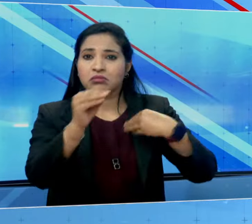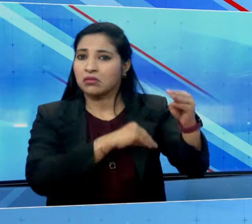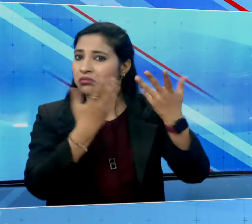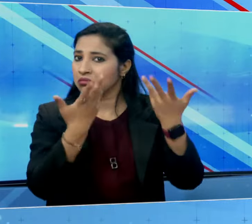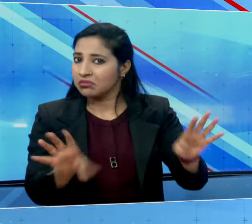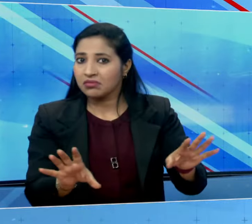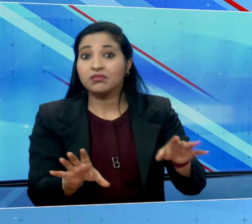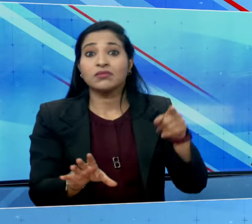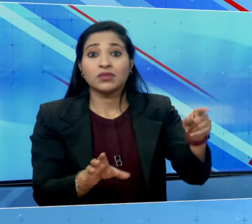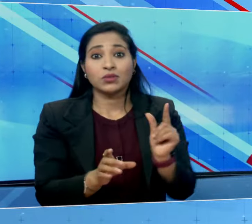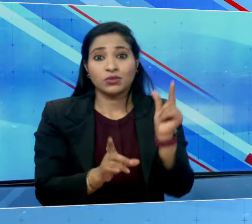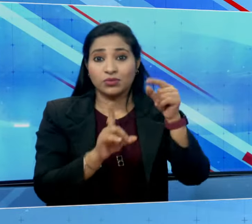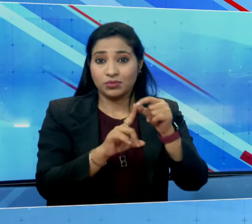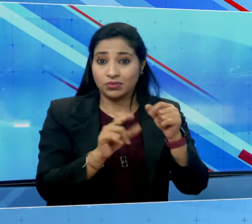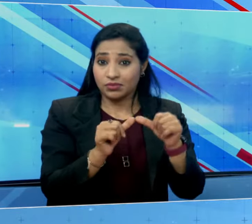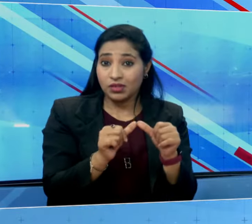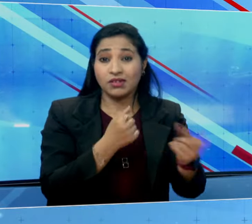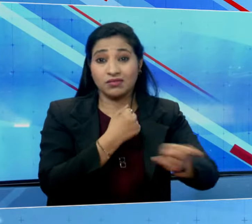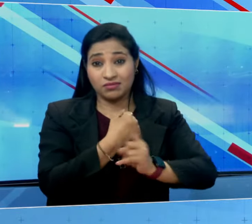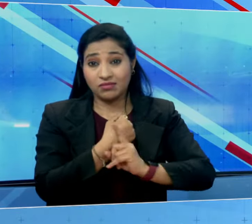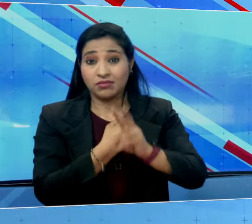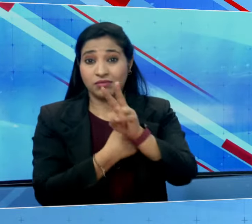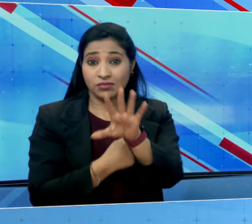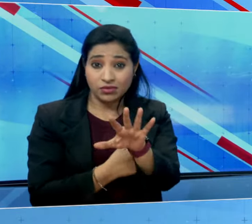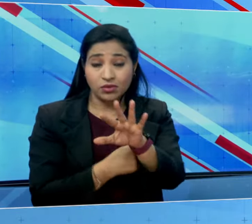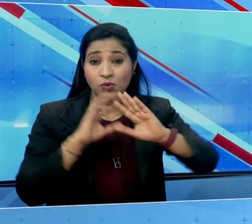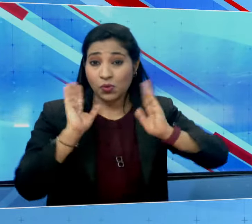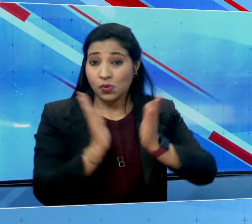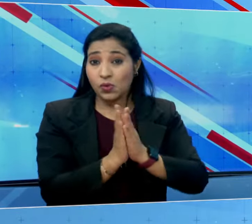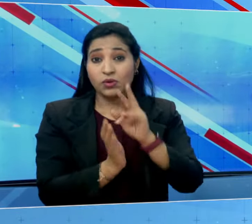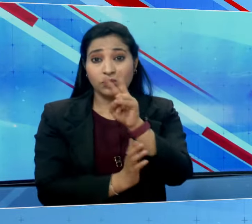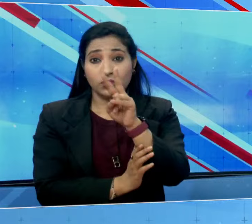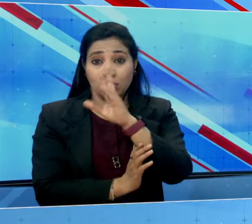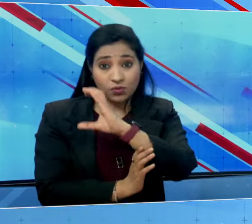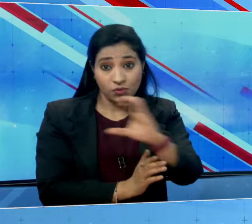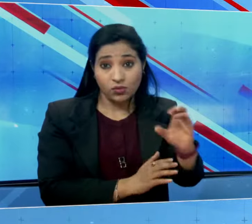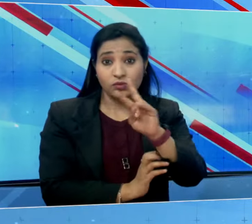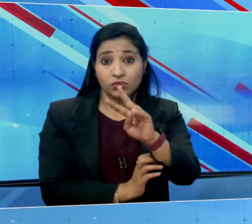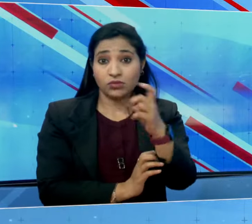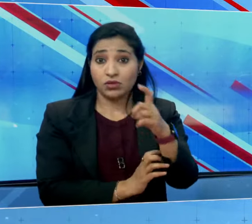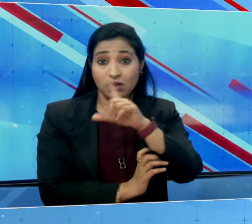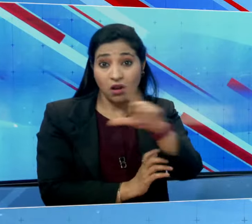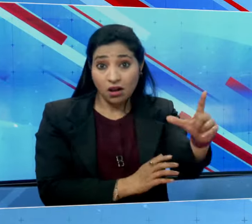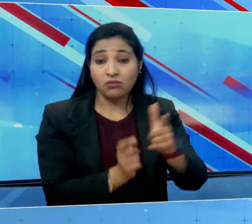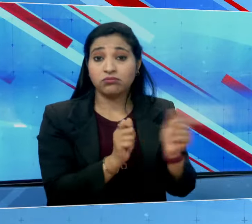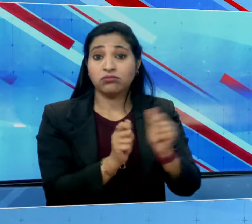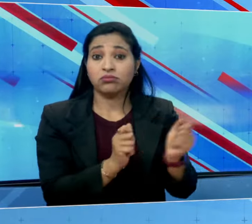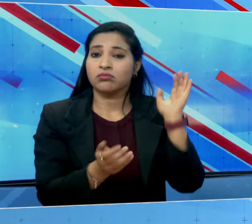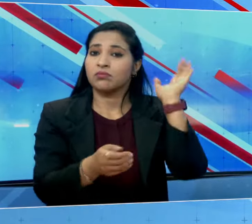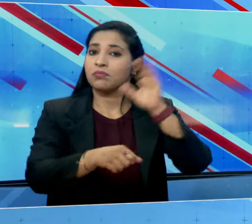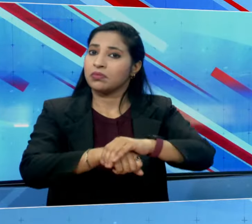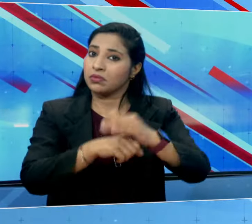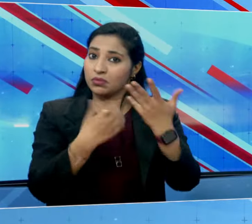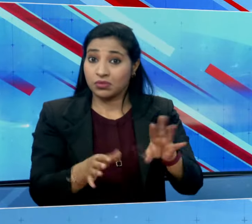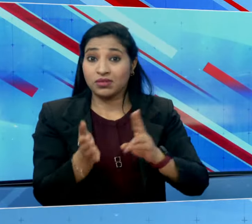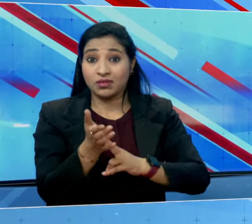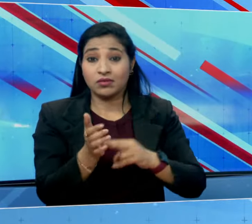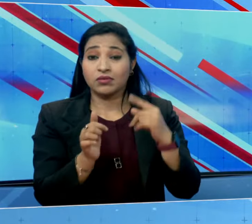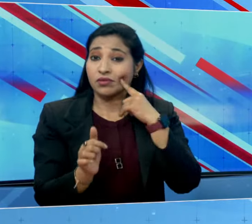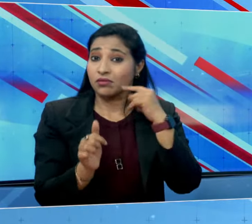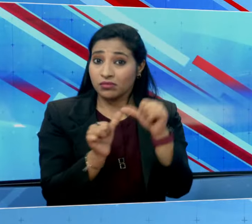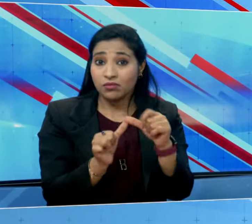ही यूएपीए की धारा 25 के तहत कुल 2 करोड़ 27 लाख रप नकद भी जप्त किए गए हैं मामले में एनआईए ने